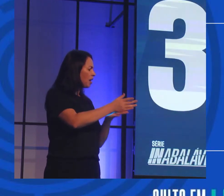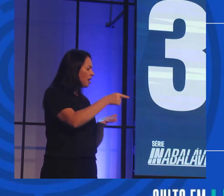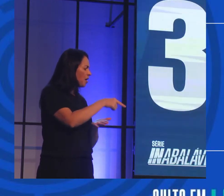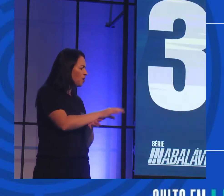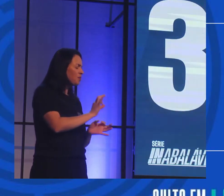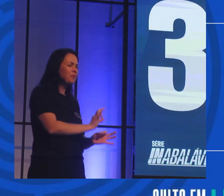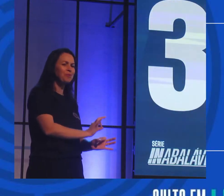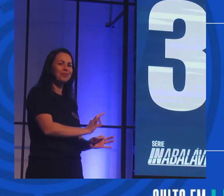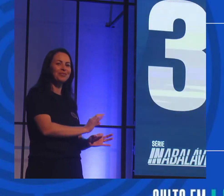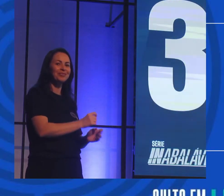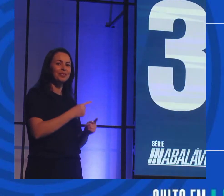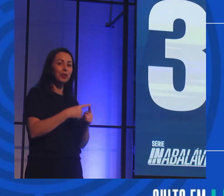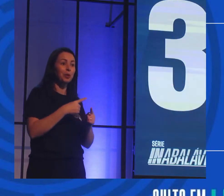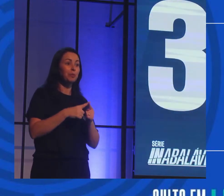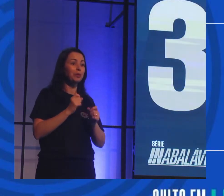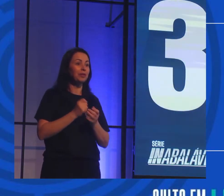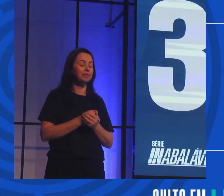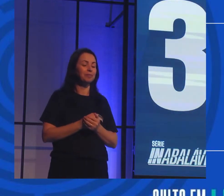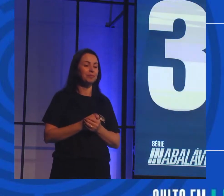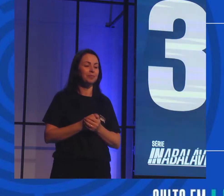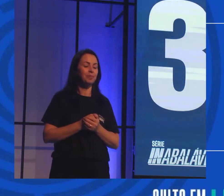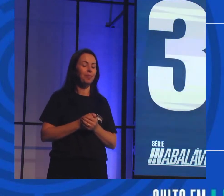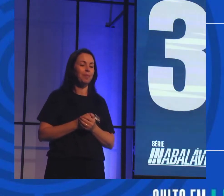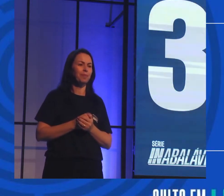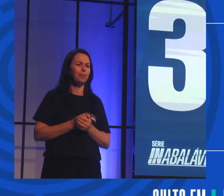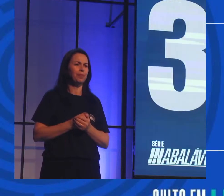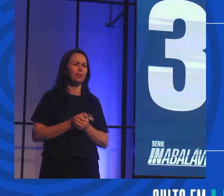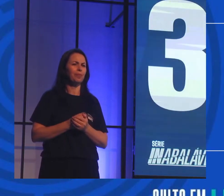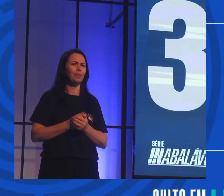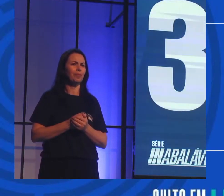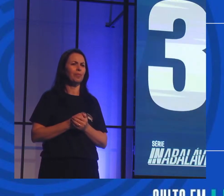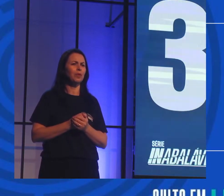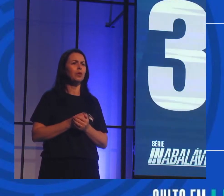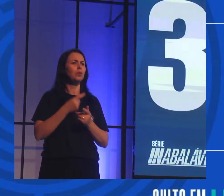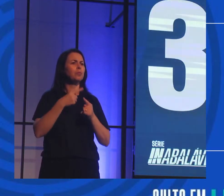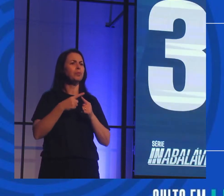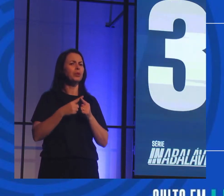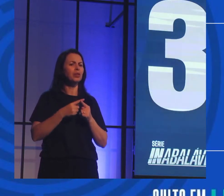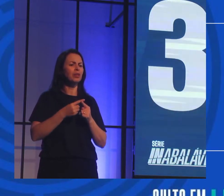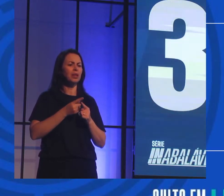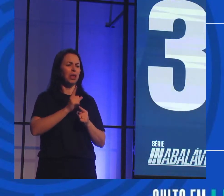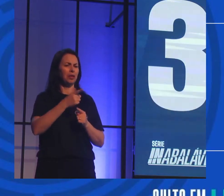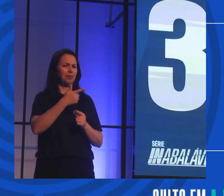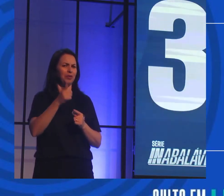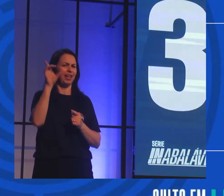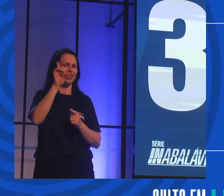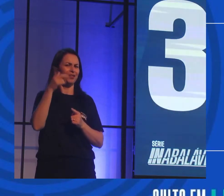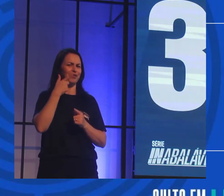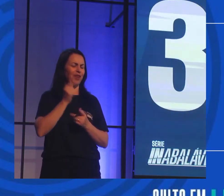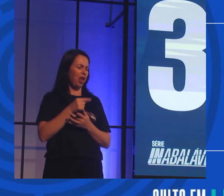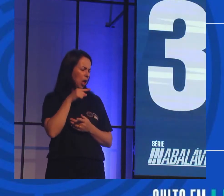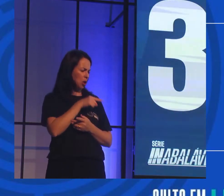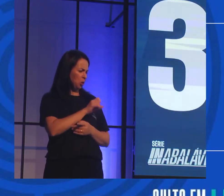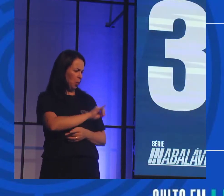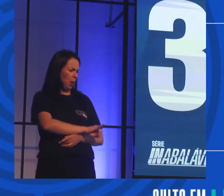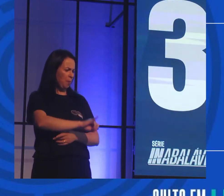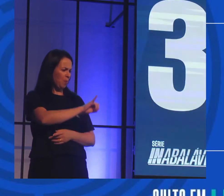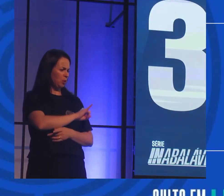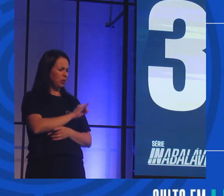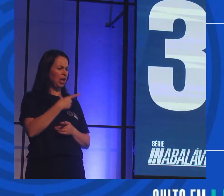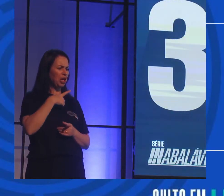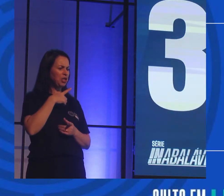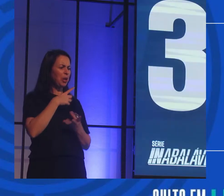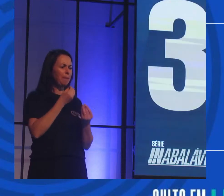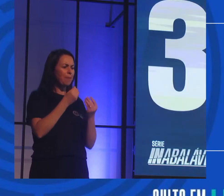será e não ouviremos. Muito bem, você foi tão importante. Você tinha tantos seguidores no